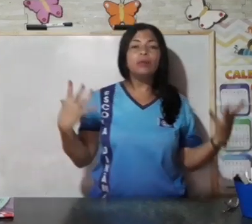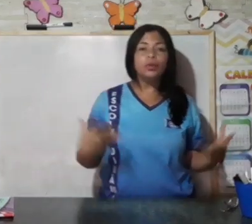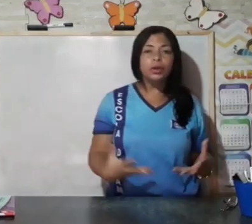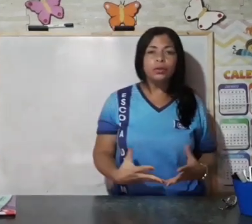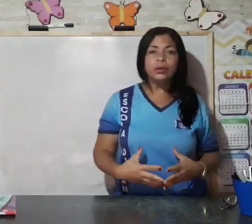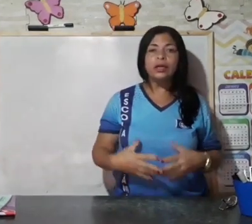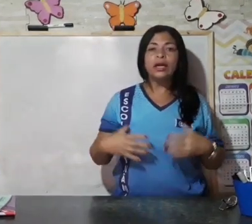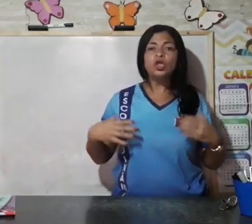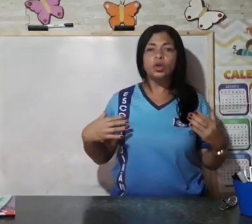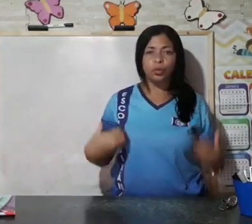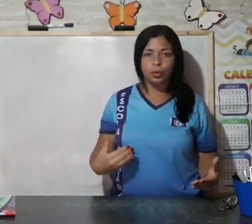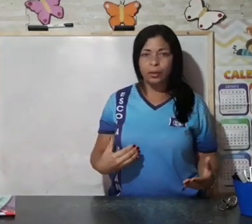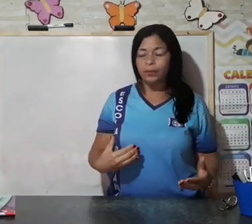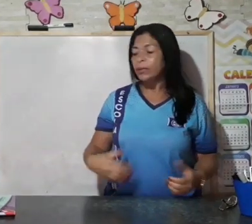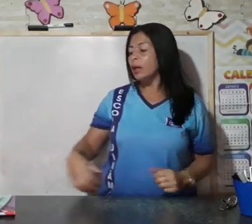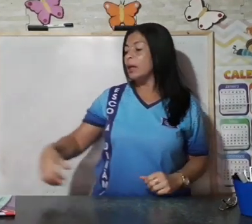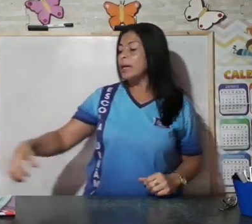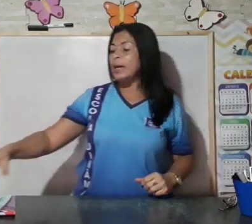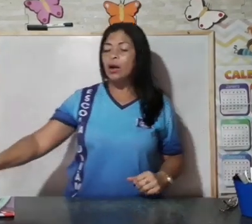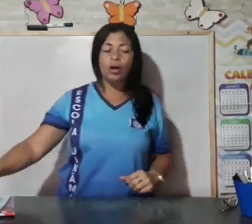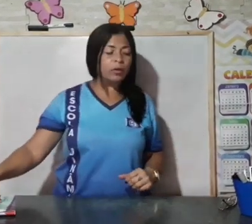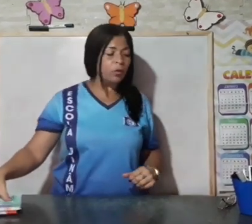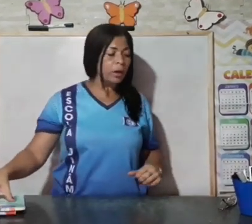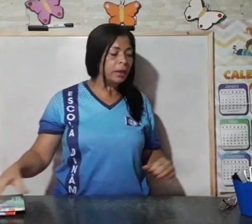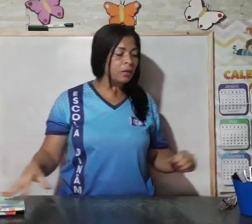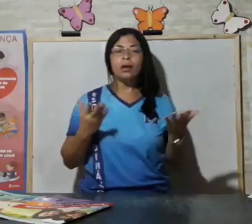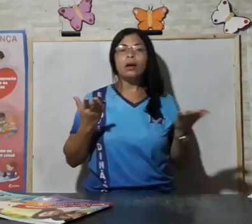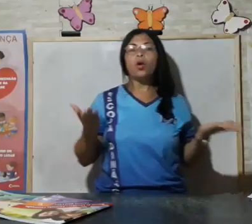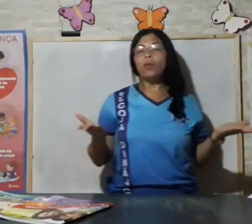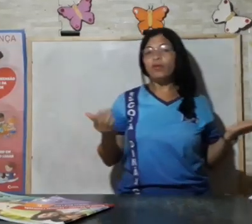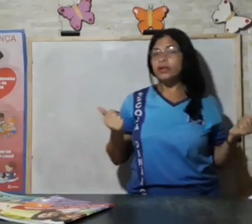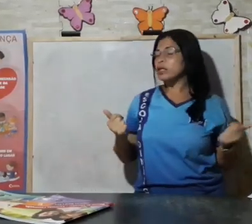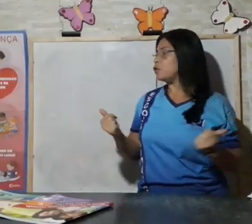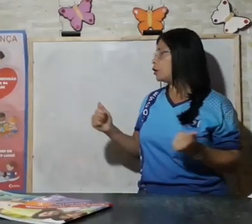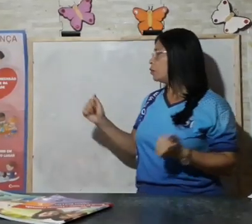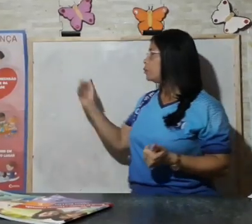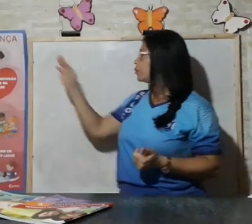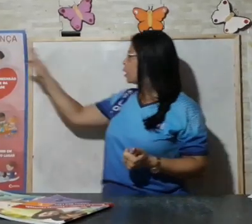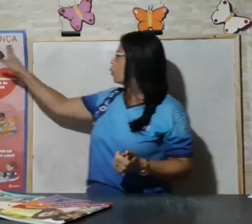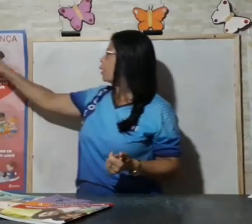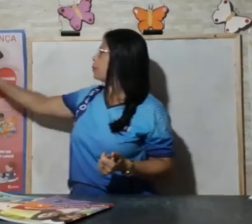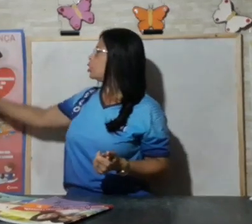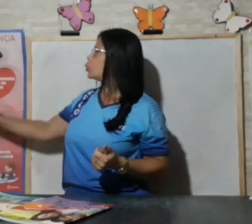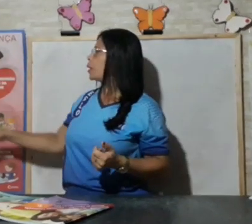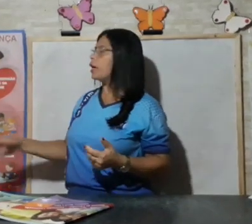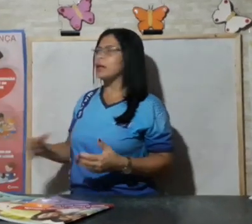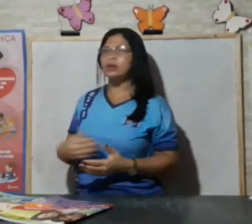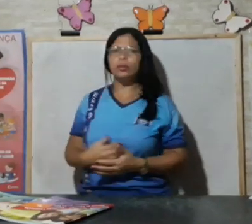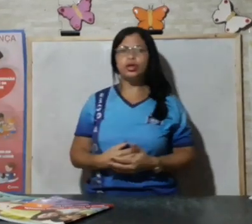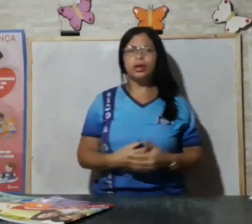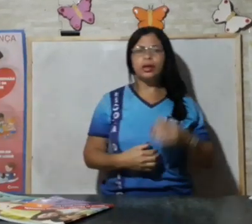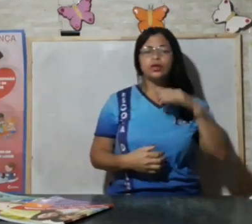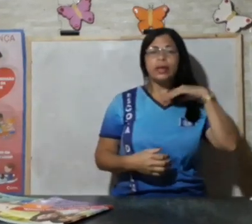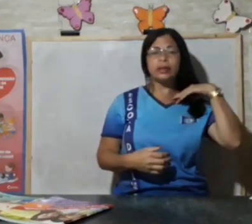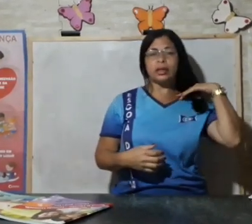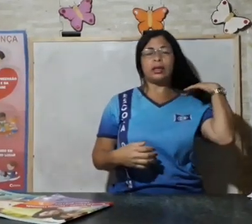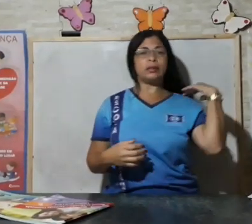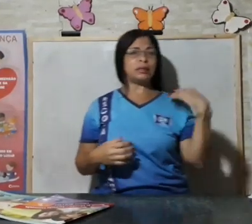muito e estude. E agora eu vou querer que, como vocês viram, eu acabei de explicar sobre os direitos das crianças,